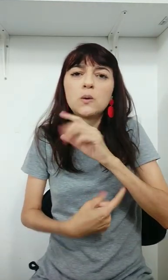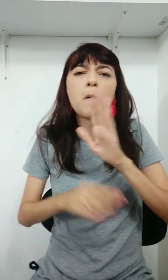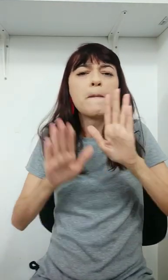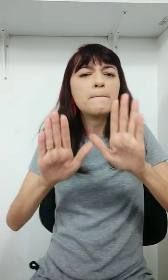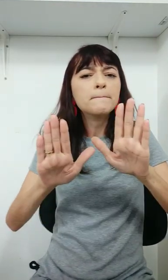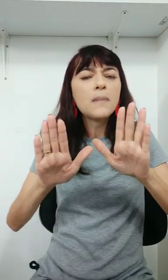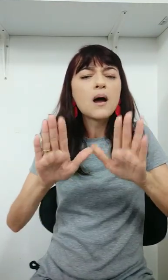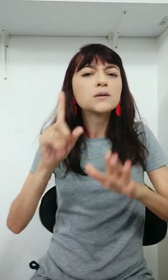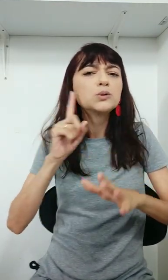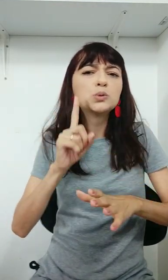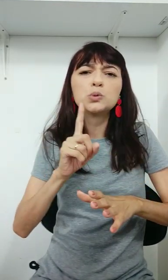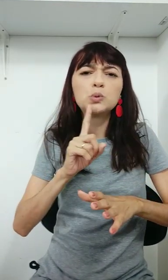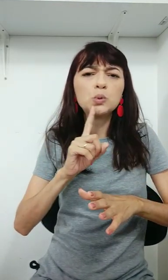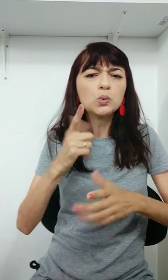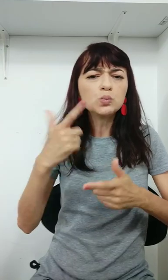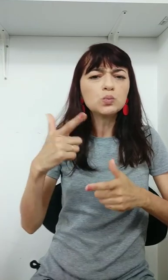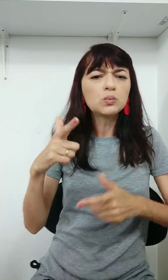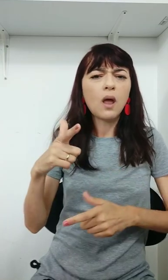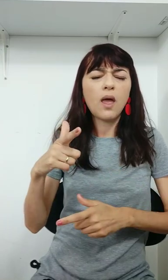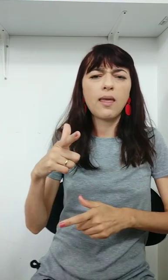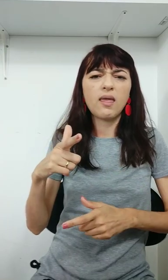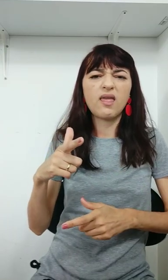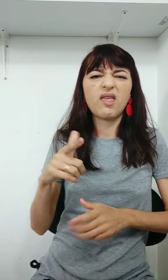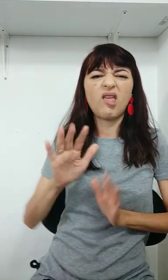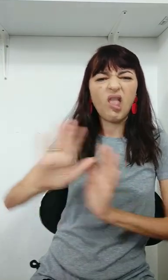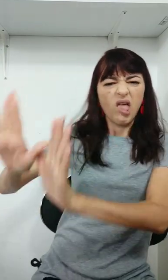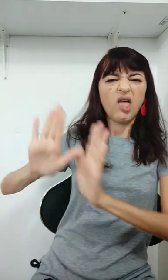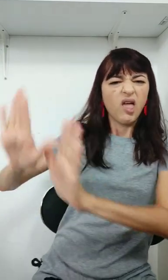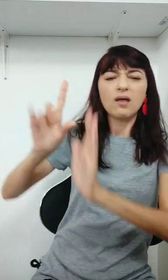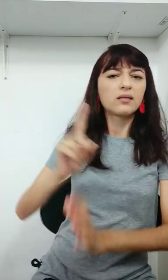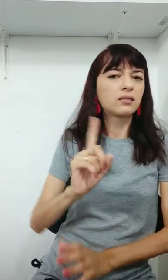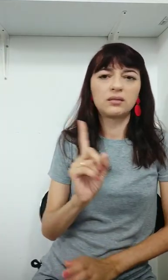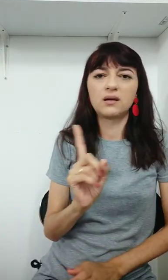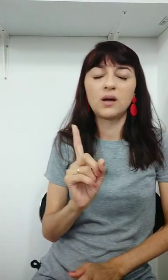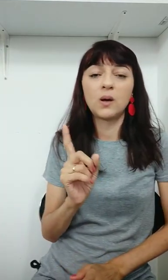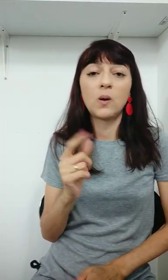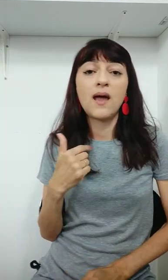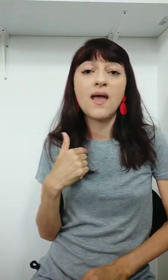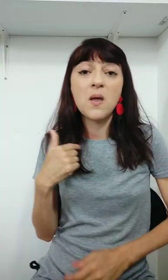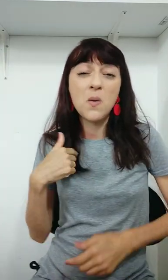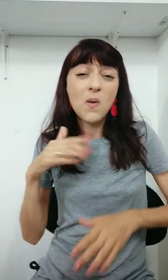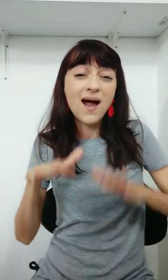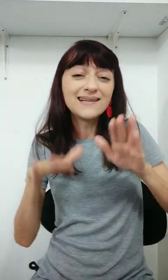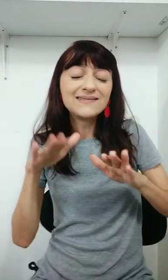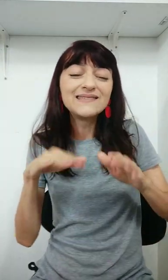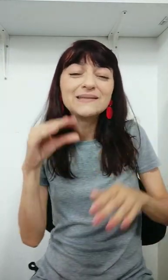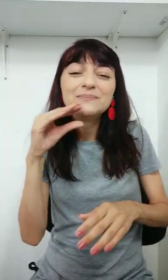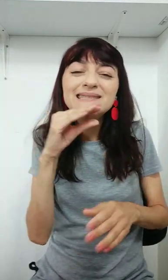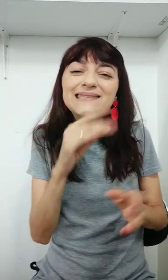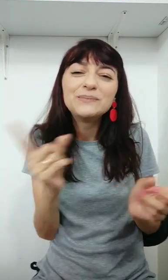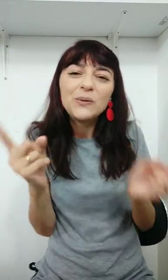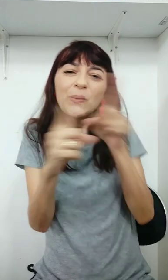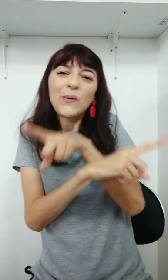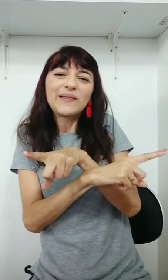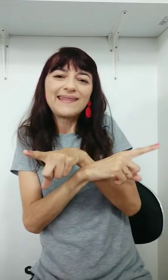de tratar, mas é para vocês entenderem também, não é que os surdos eles não gostam de se relacionar com os ouvintes,